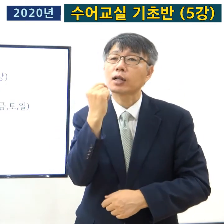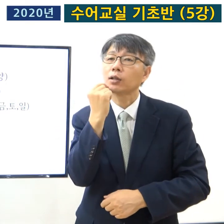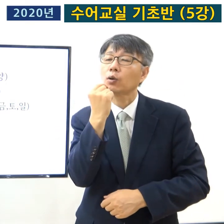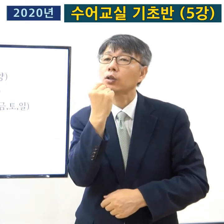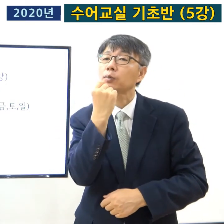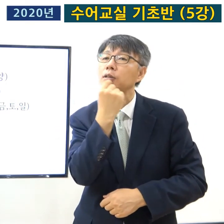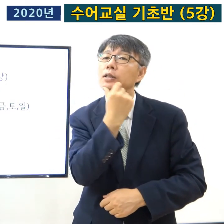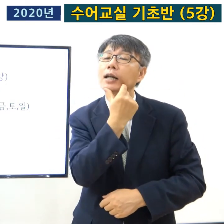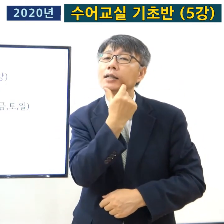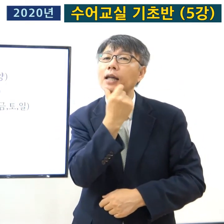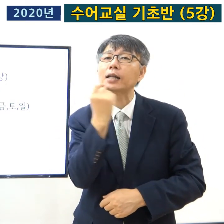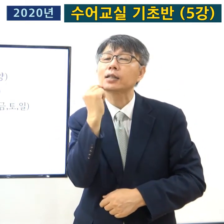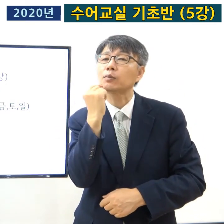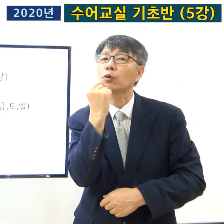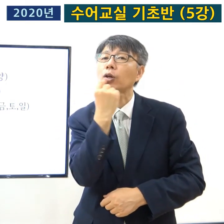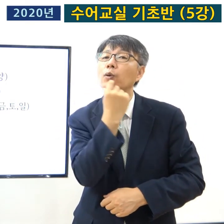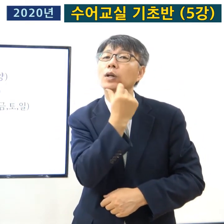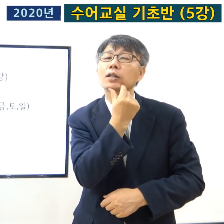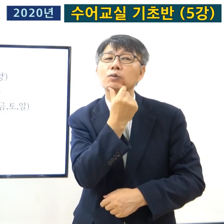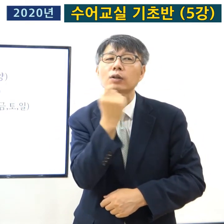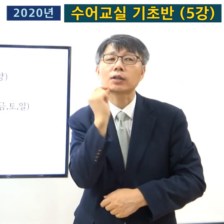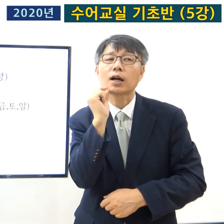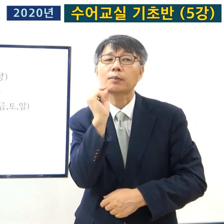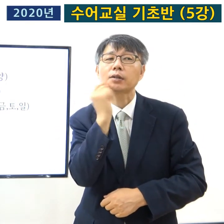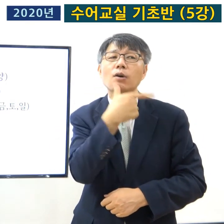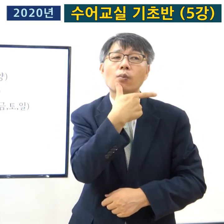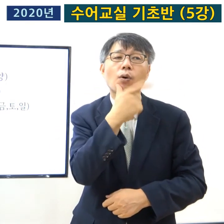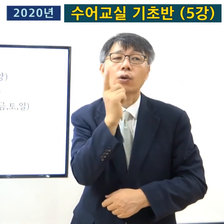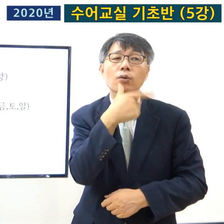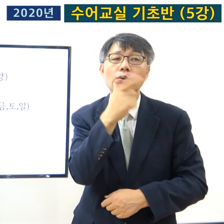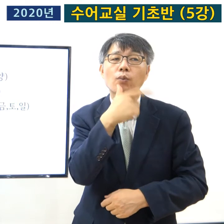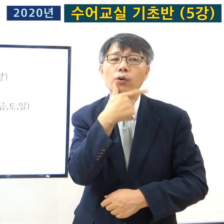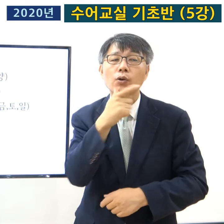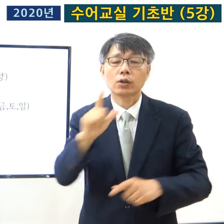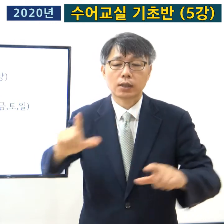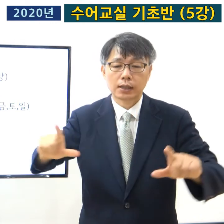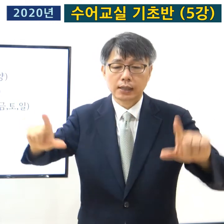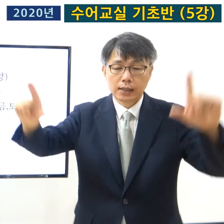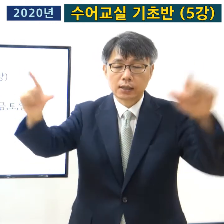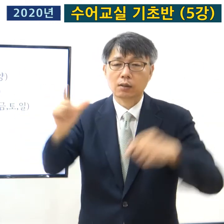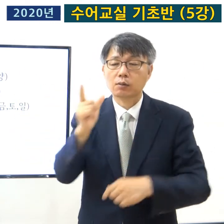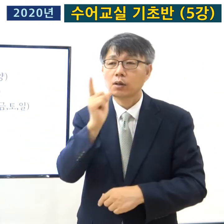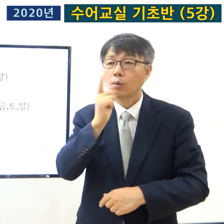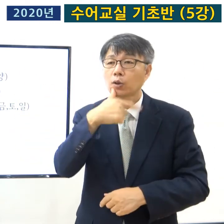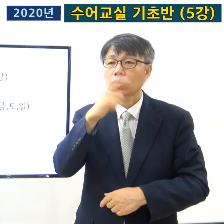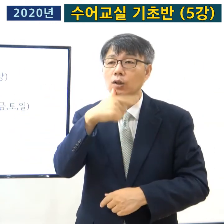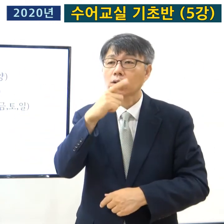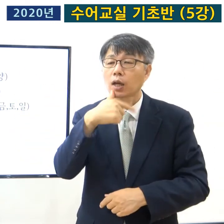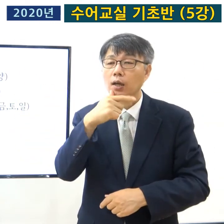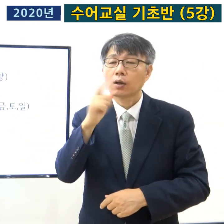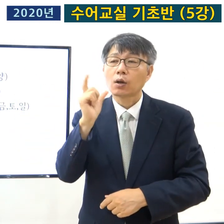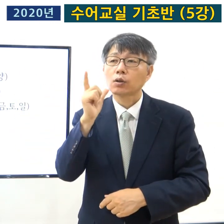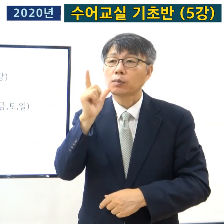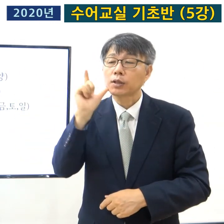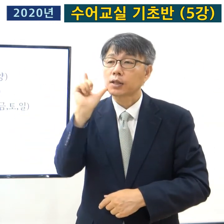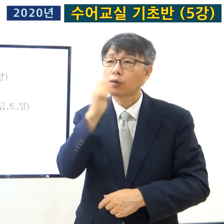여기 턱밑을 달처럼 이렇게 그려준다고 생각하면 월요일 이렇게 보통 이렇게 턱밑을 떼고